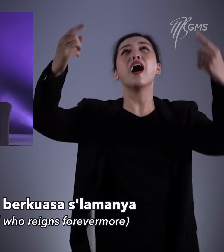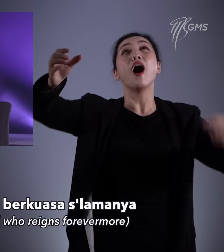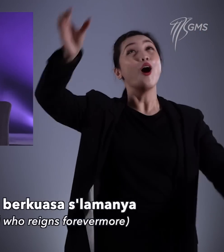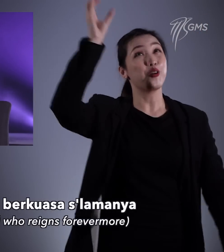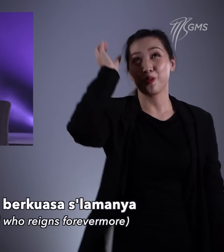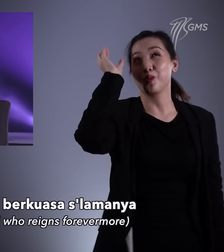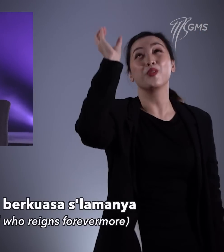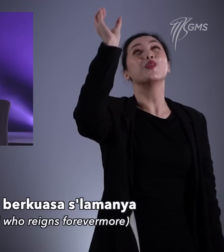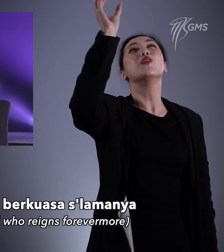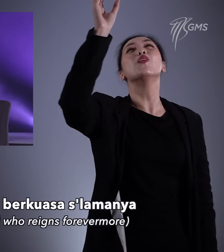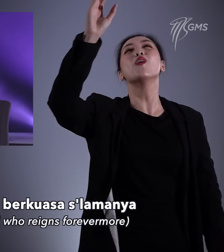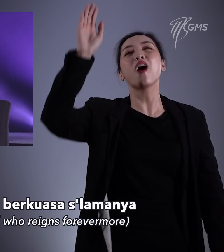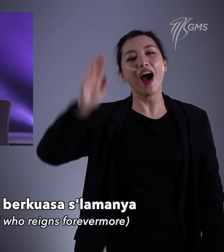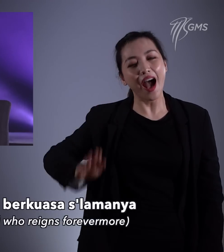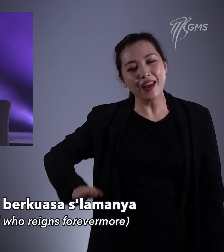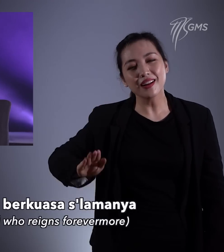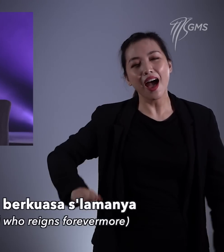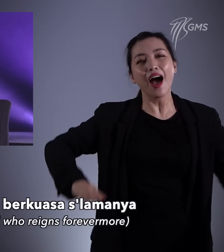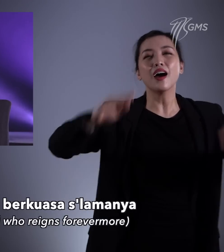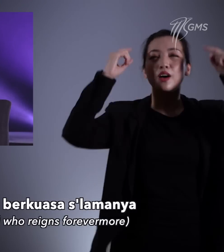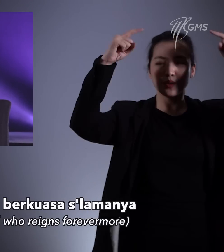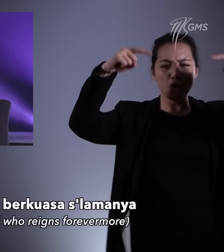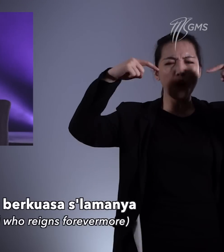bagi anak domba,